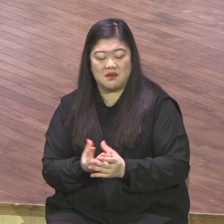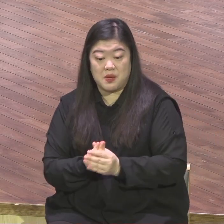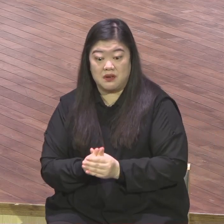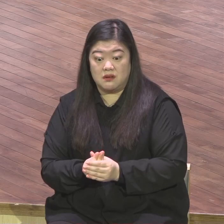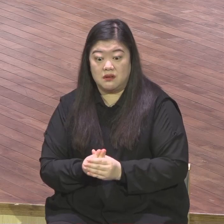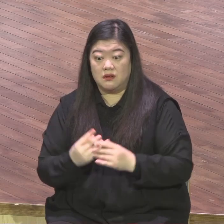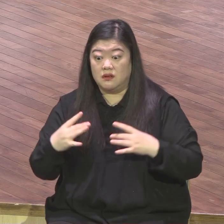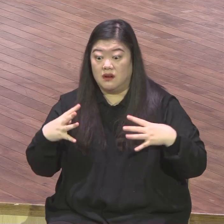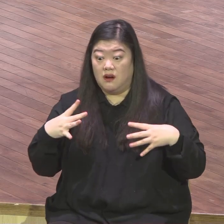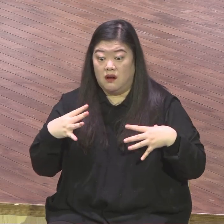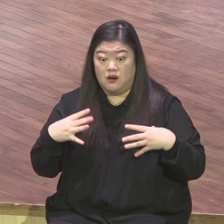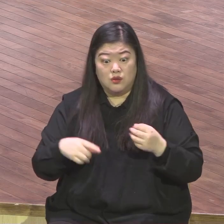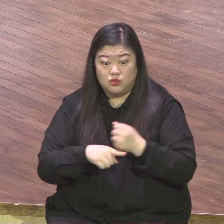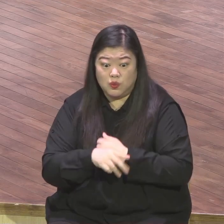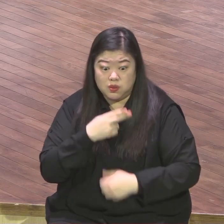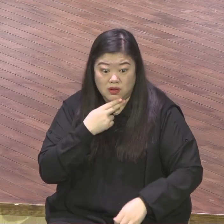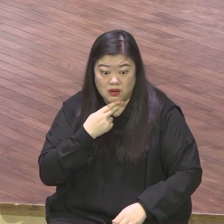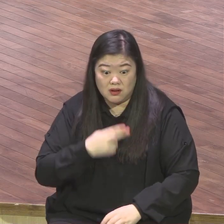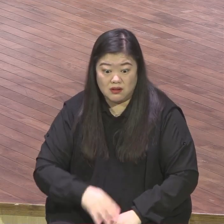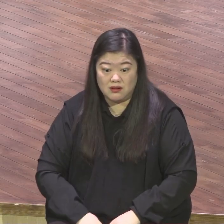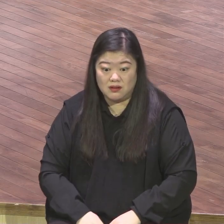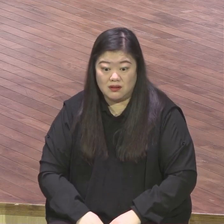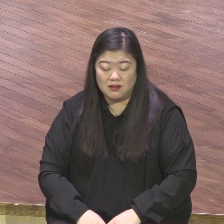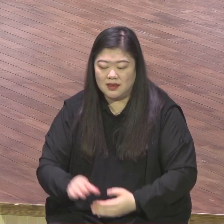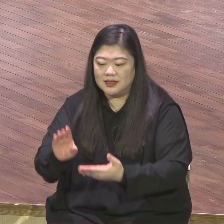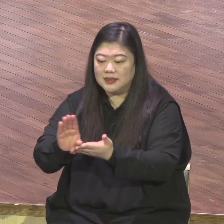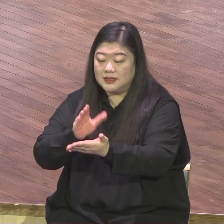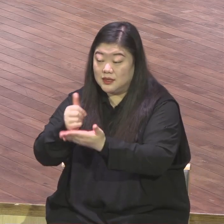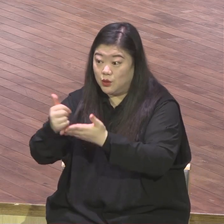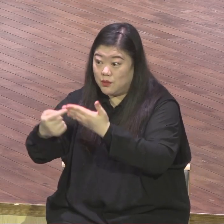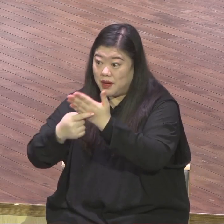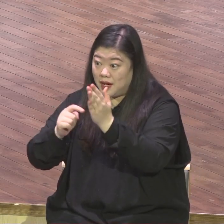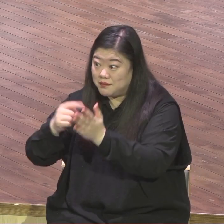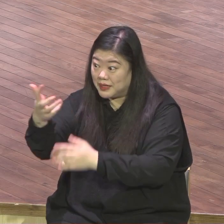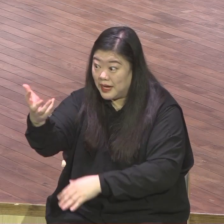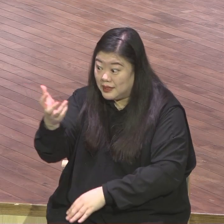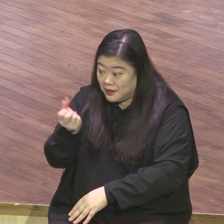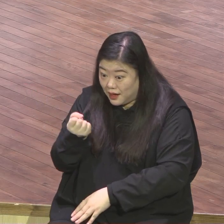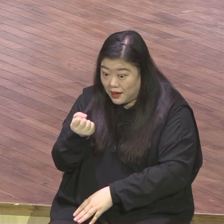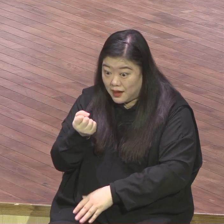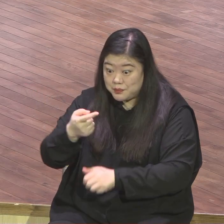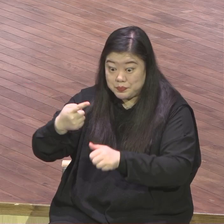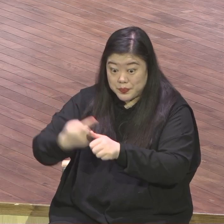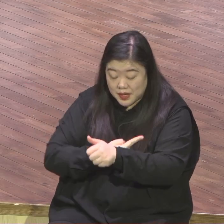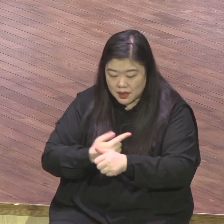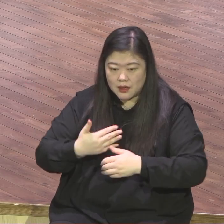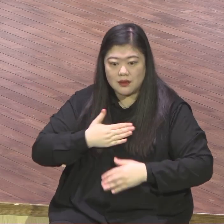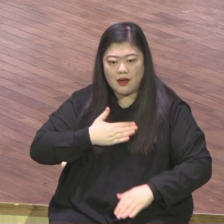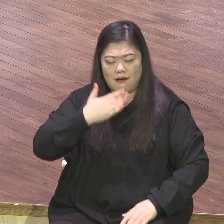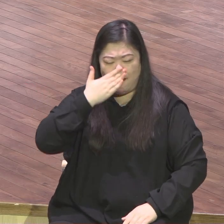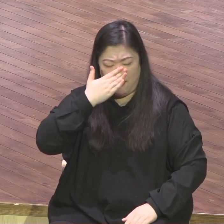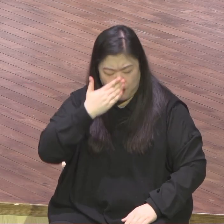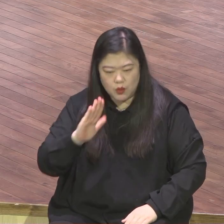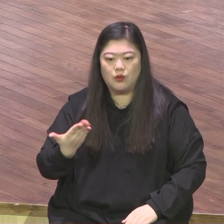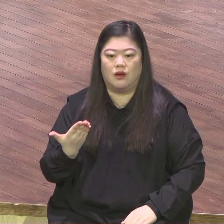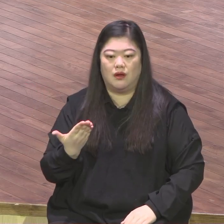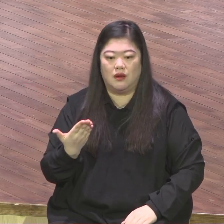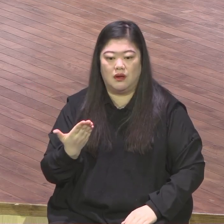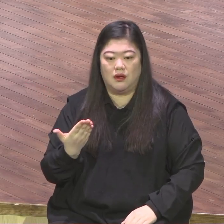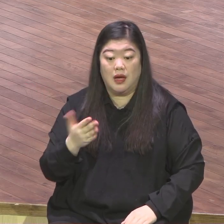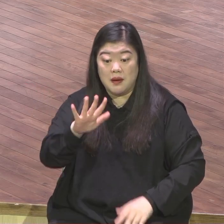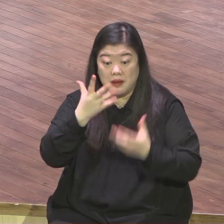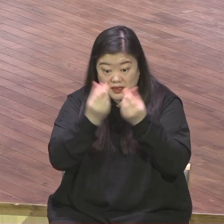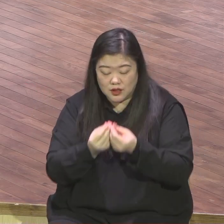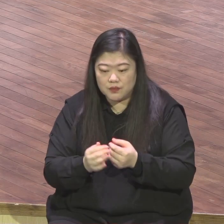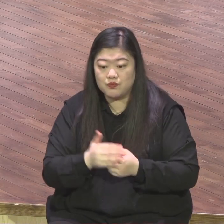가지는 사람은 겸손하다. 겸손해요. 사람이 겸손해야 사람이 붙어요. 지잘난